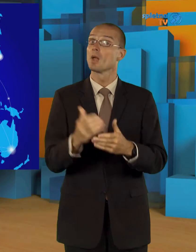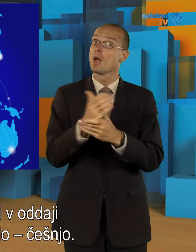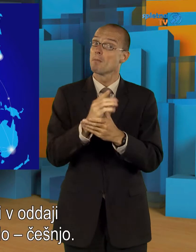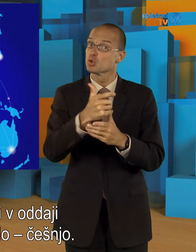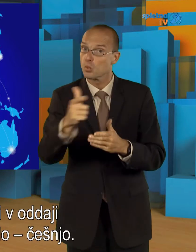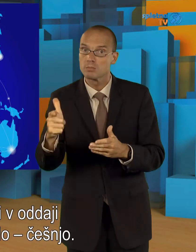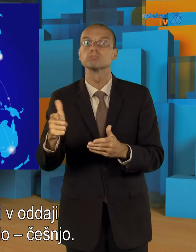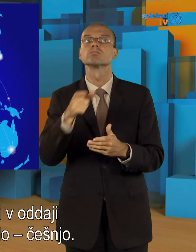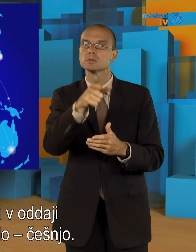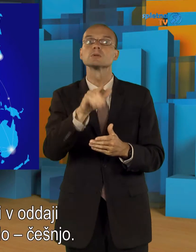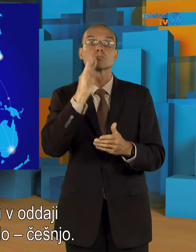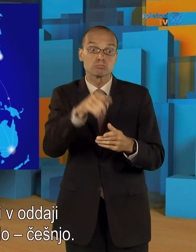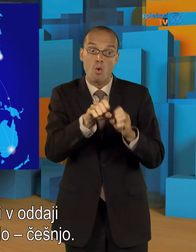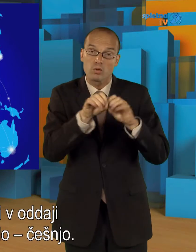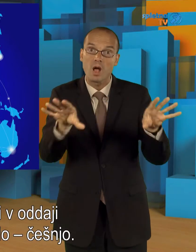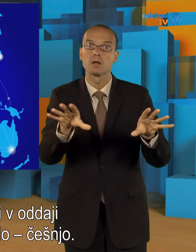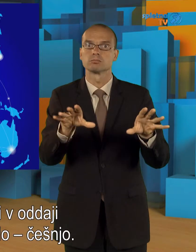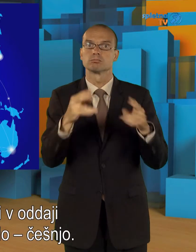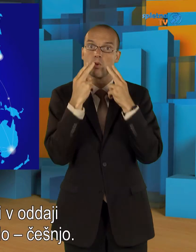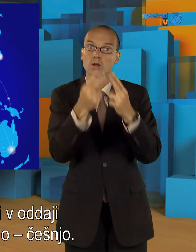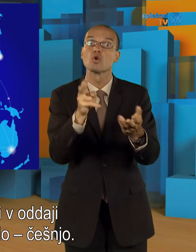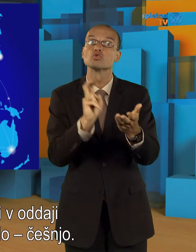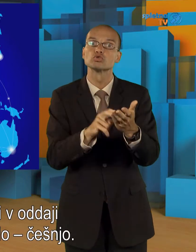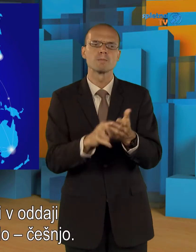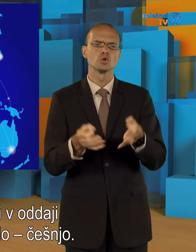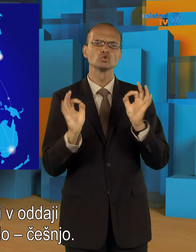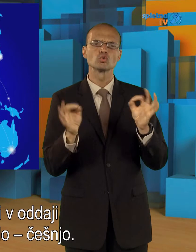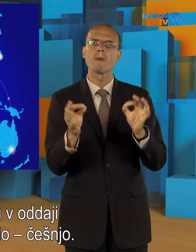Med drugim pa si v oddaji oglejte še super živilo češnjo.